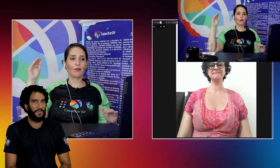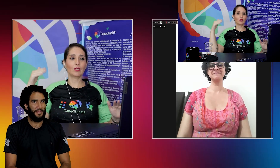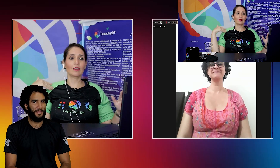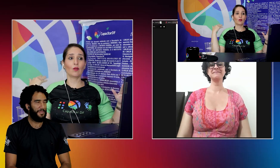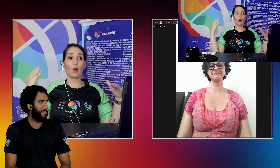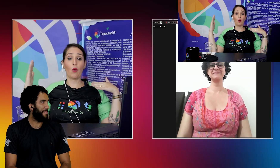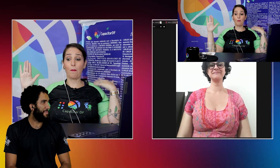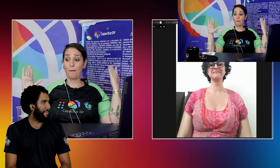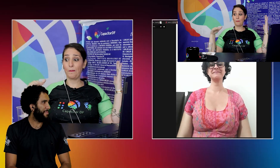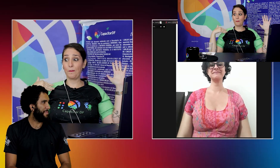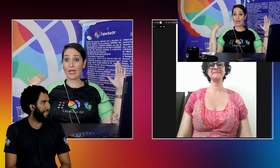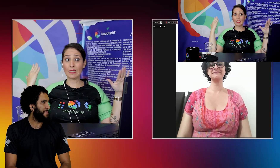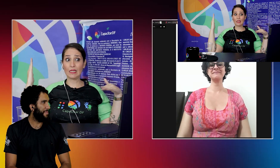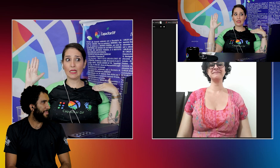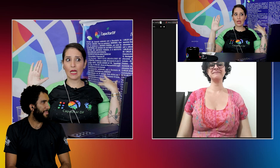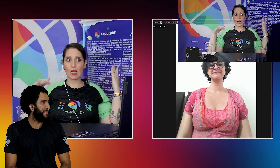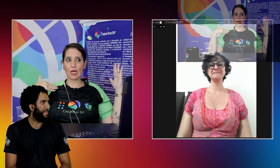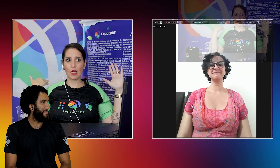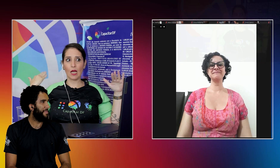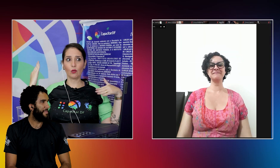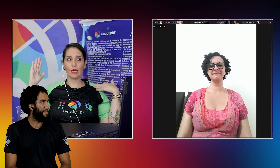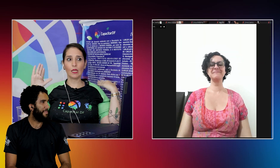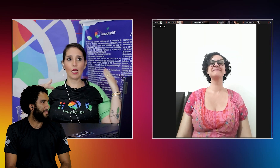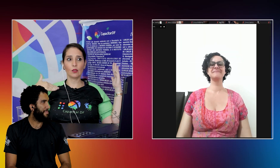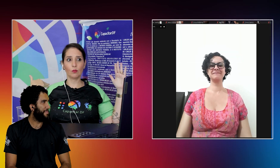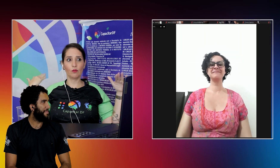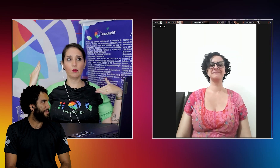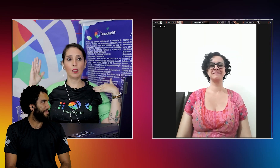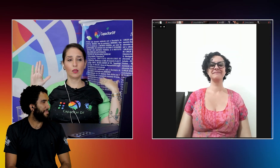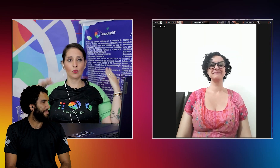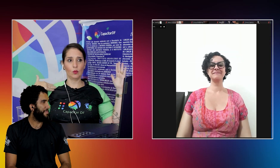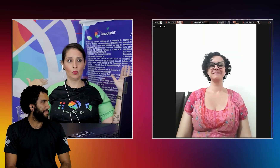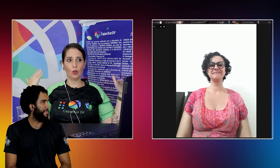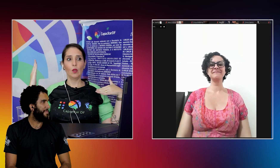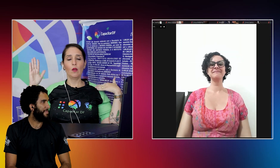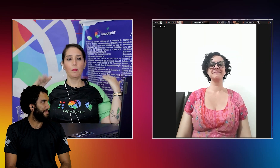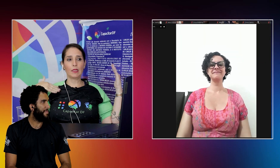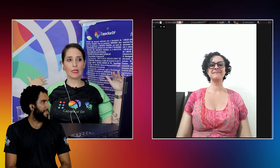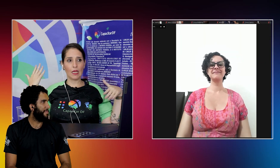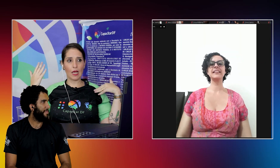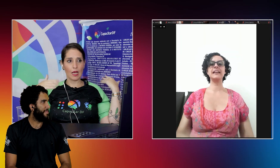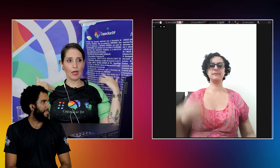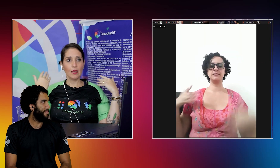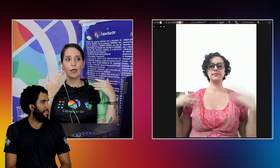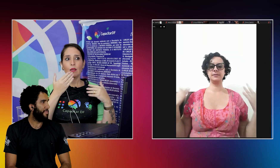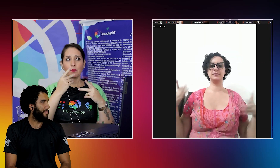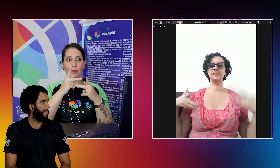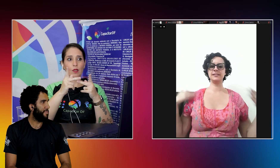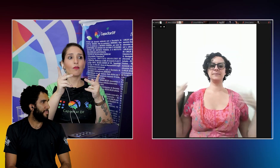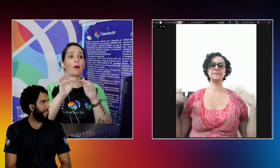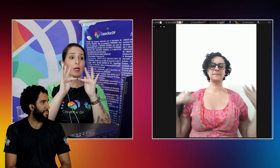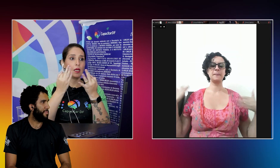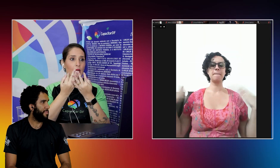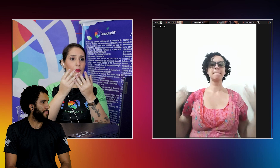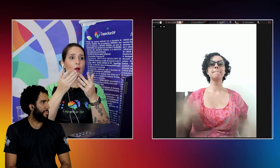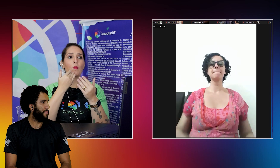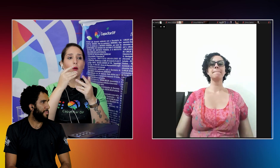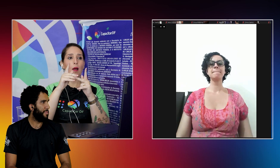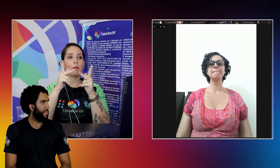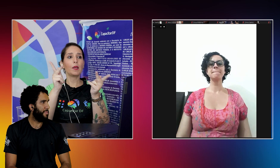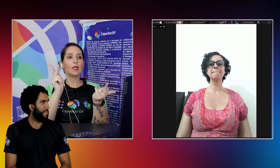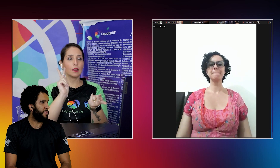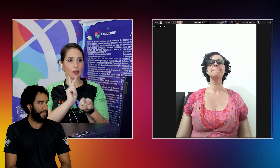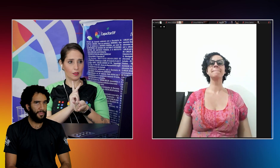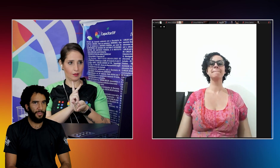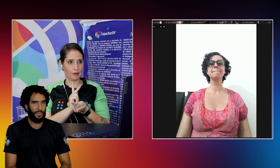E aí vocês foram, ó, passear, alternado o movimento. Passear em família para comer